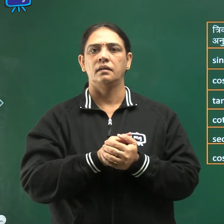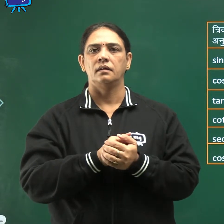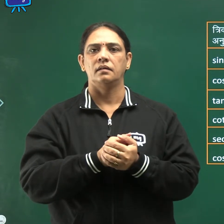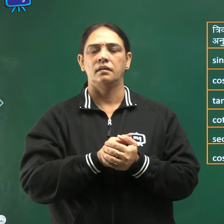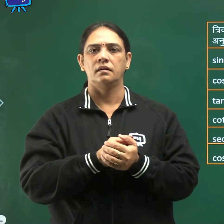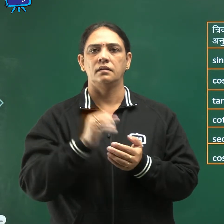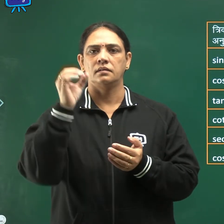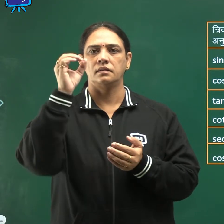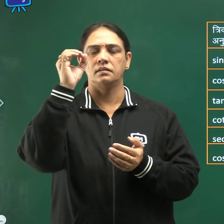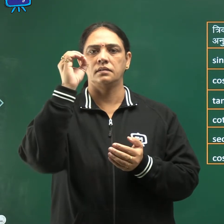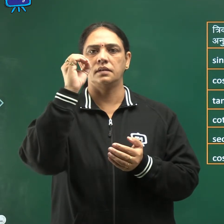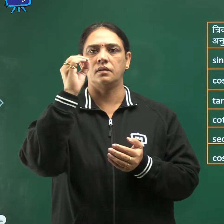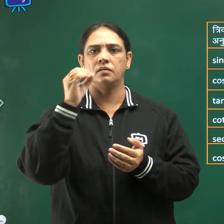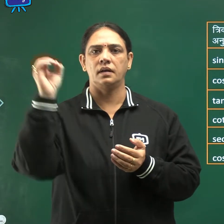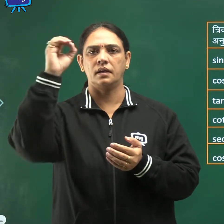जीरो डिग्री,